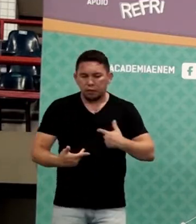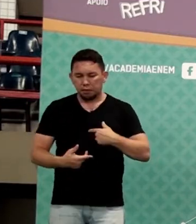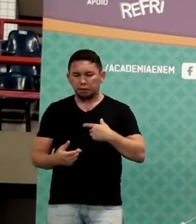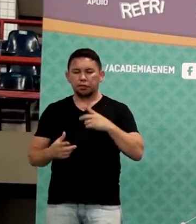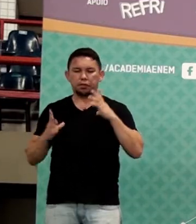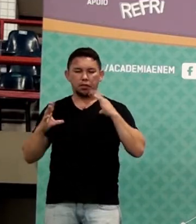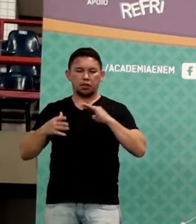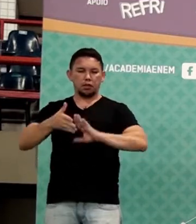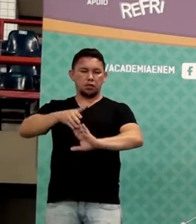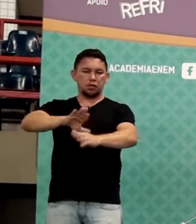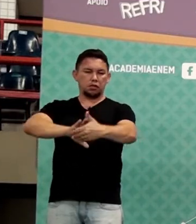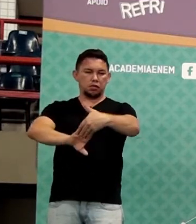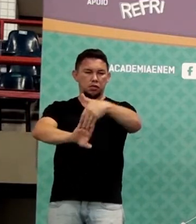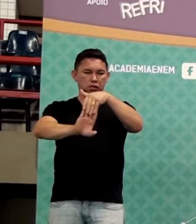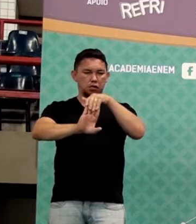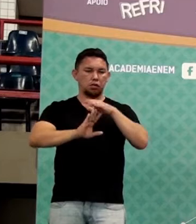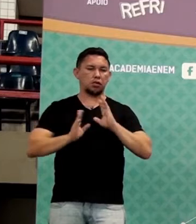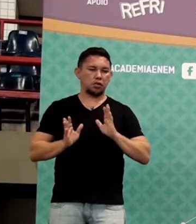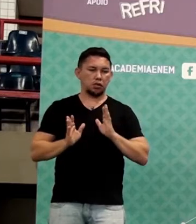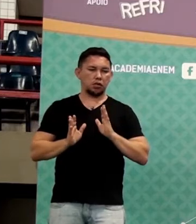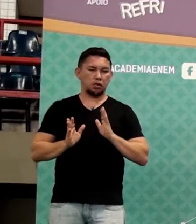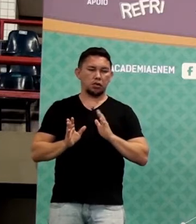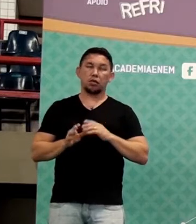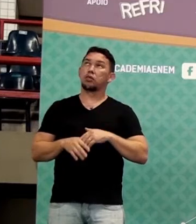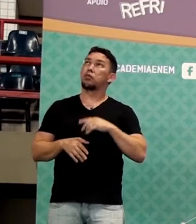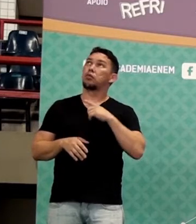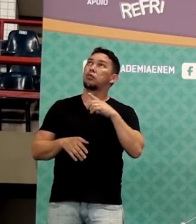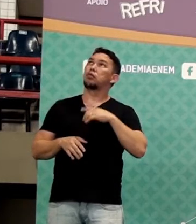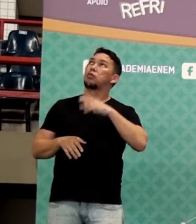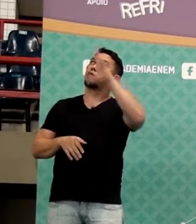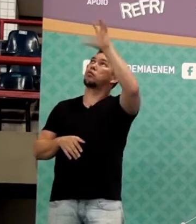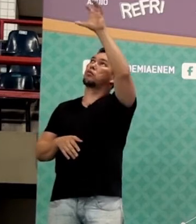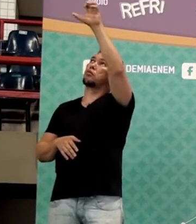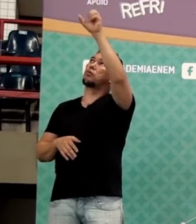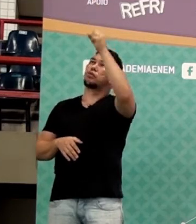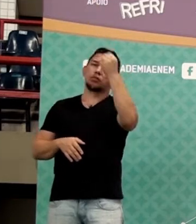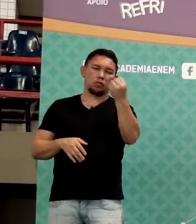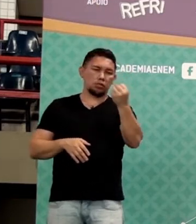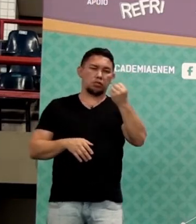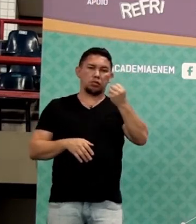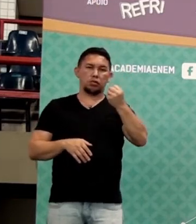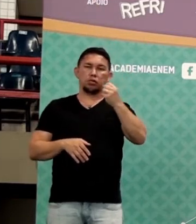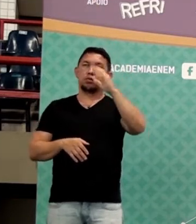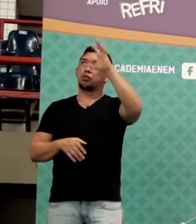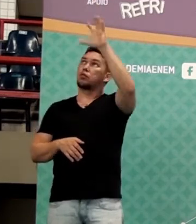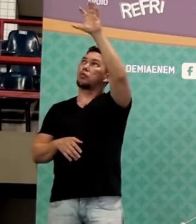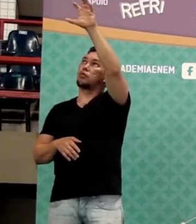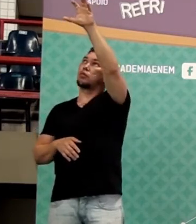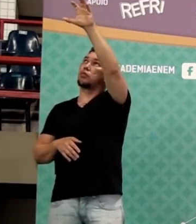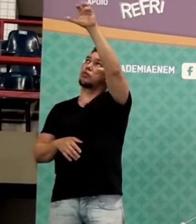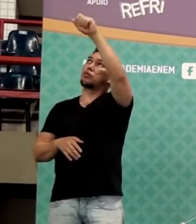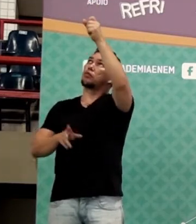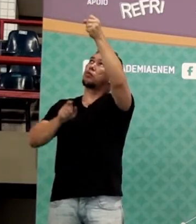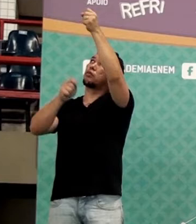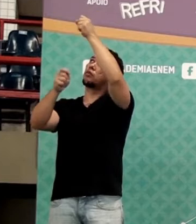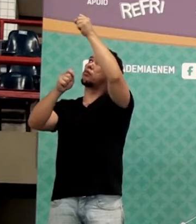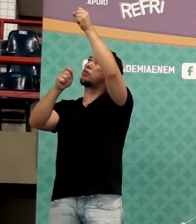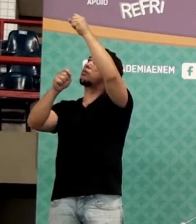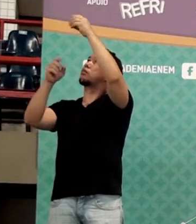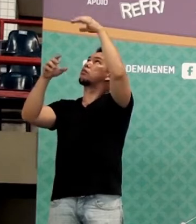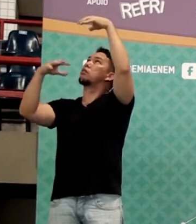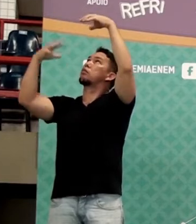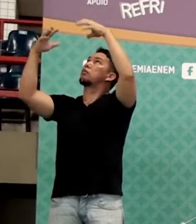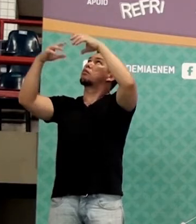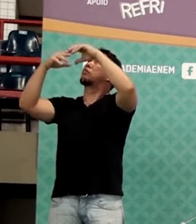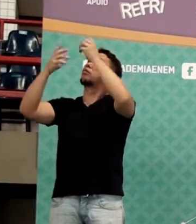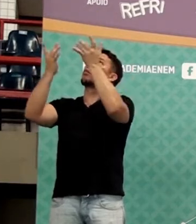Você se alonga, você não arranca a fruta do pé. Mas você se estica todinho para tirar as teias de aranha lá de cima, perto do